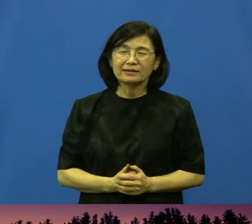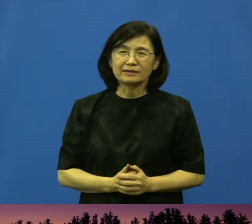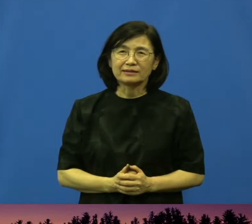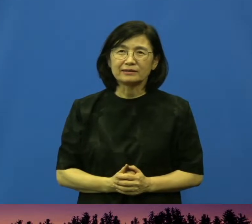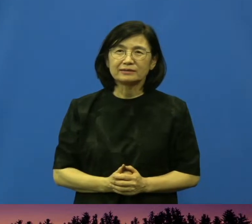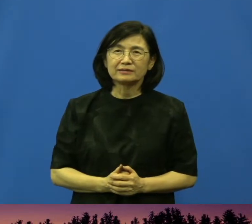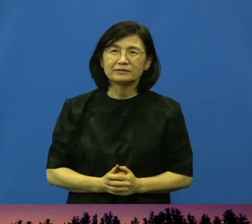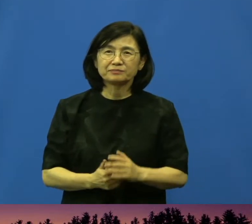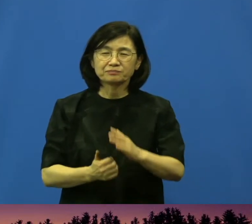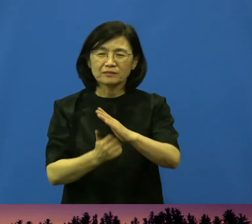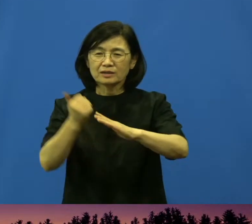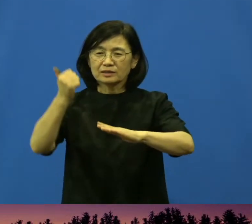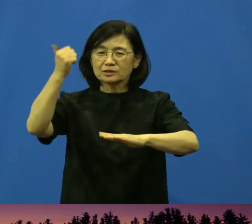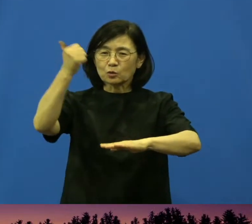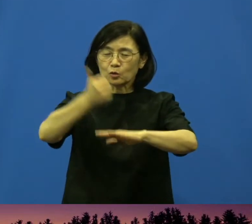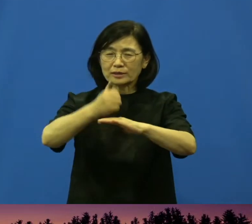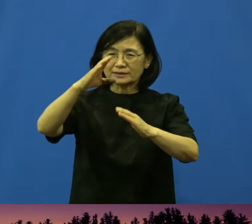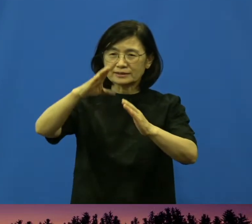착각이에요.